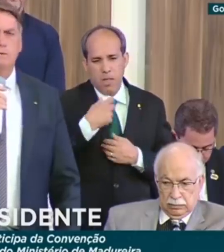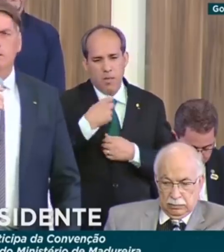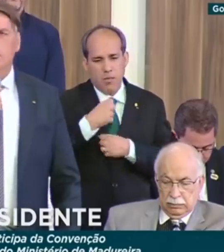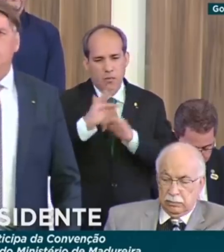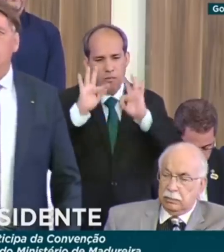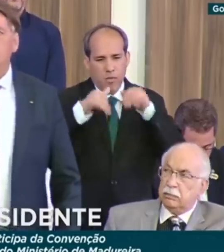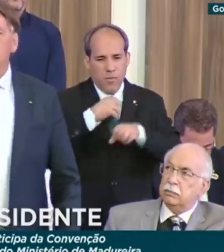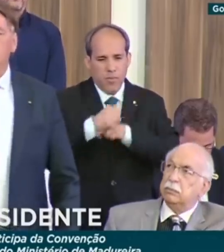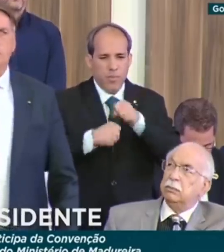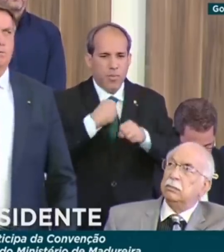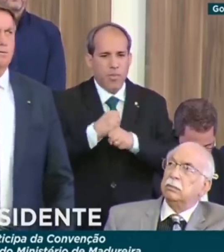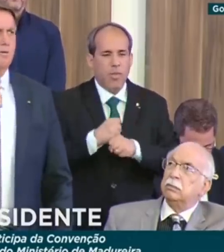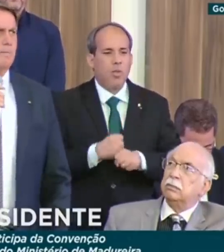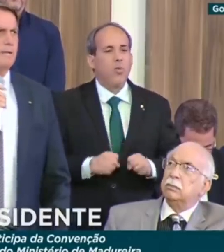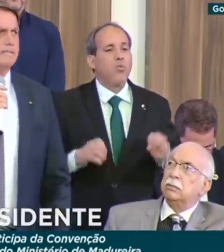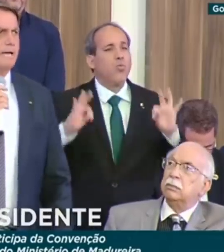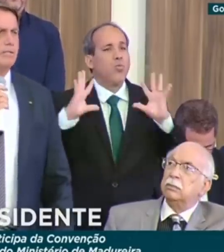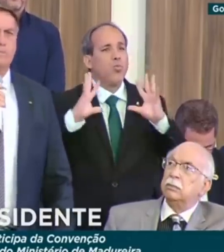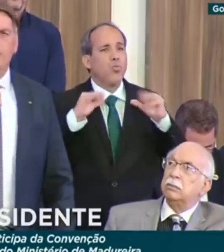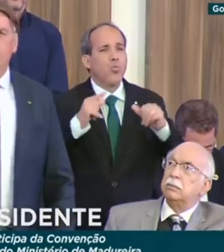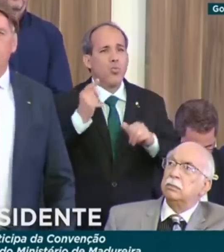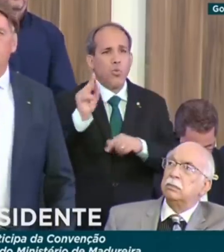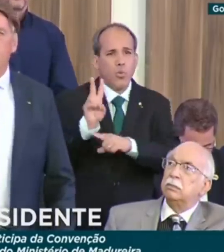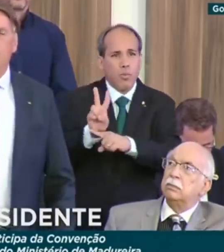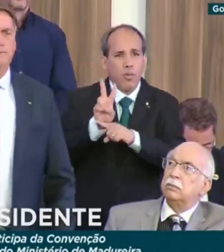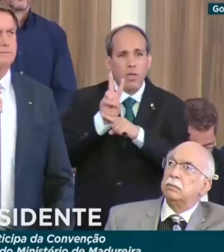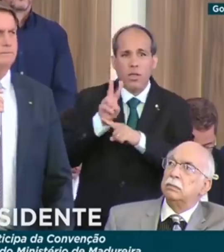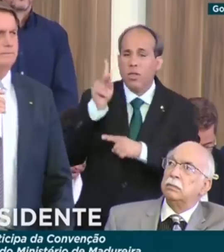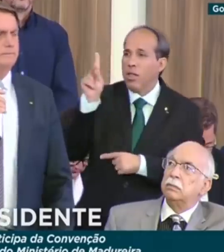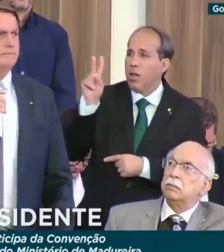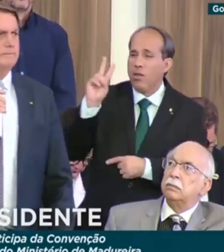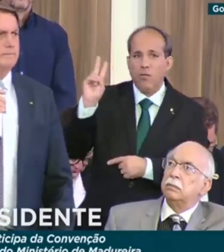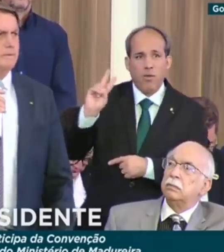vem, daquilo que nos foi emprestado pela Venezuela,